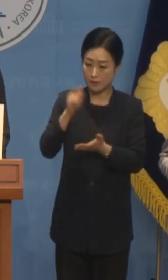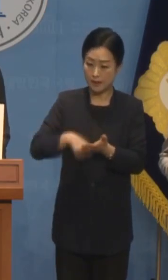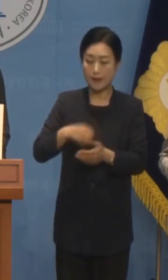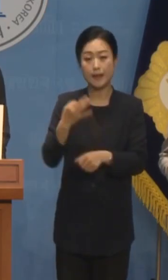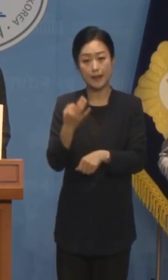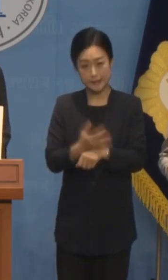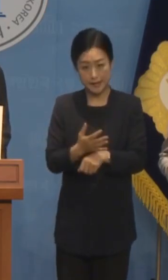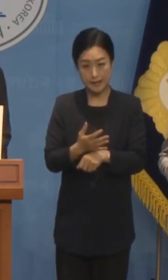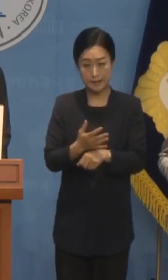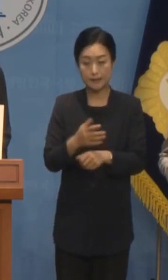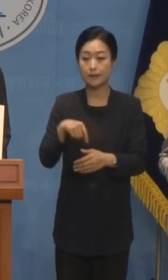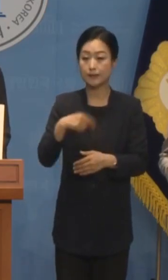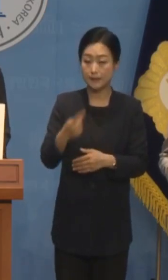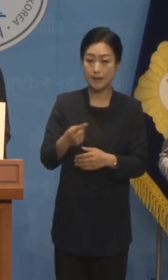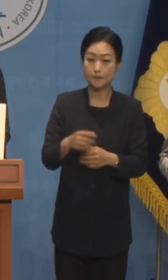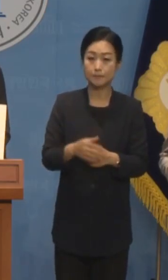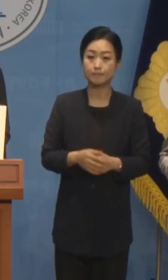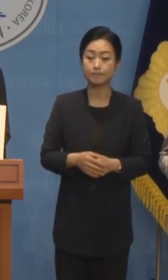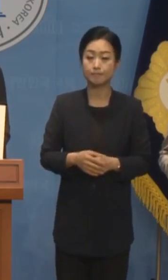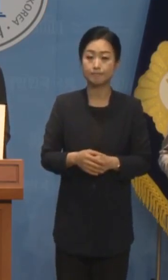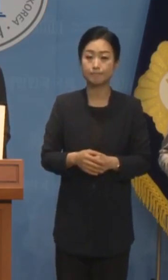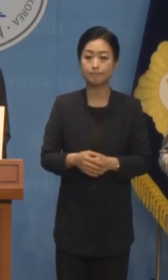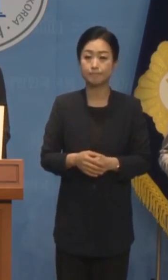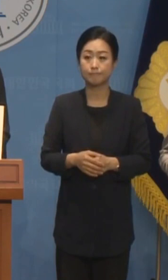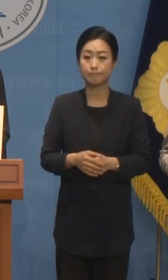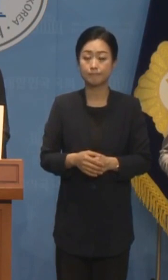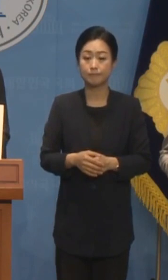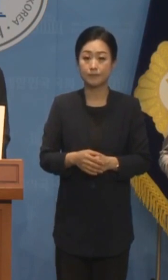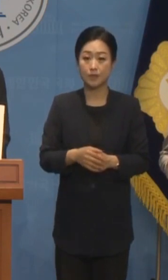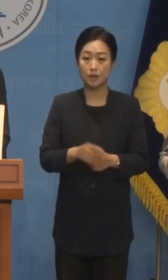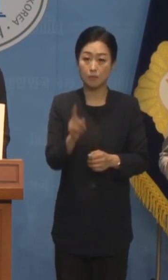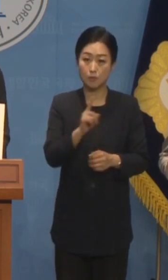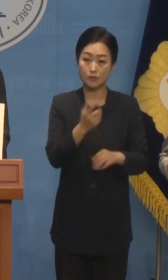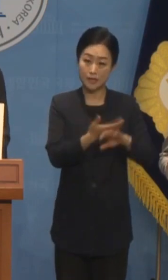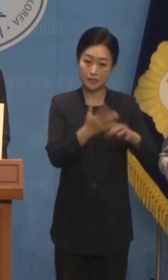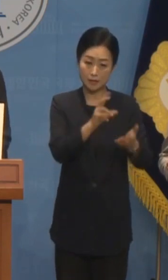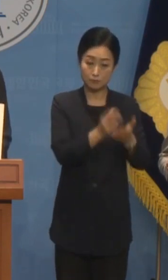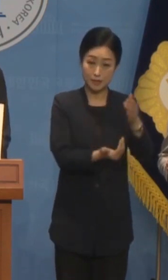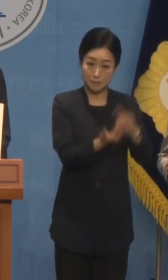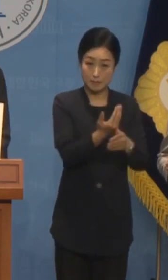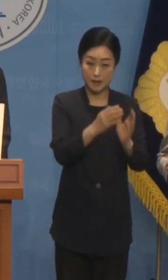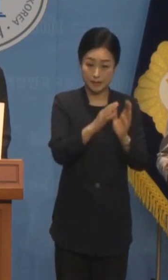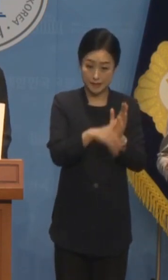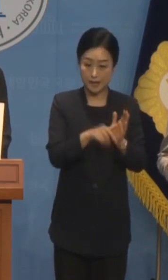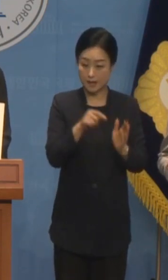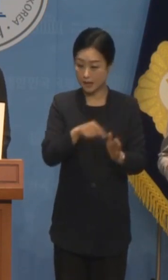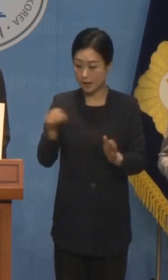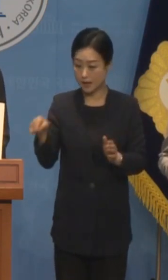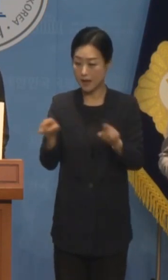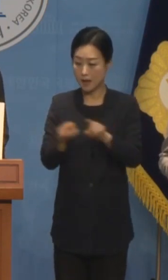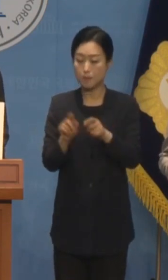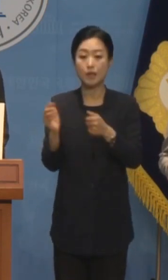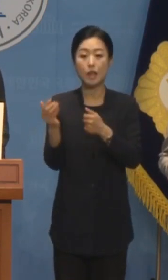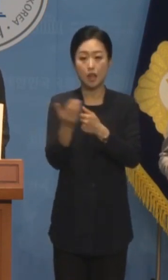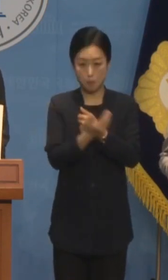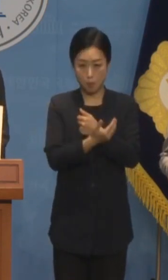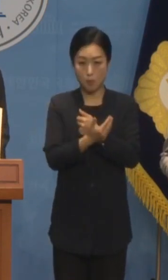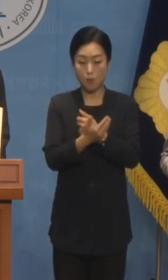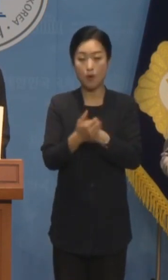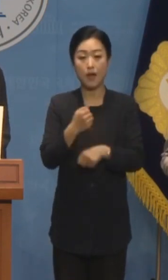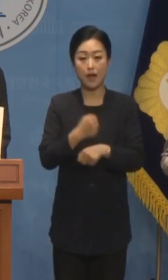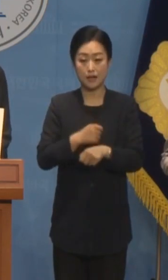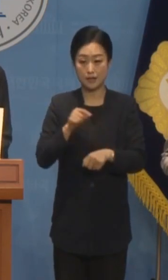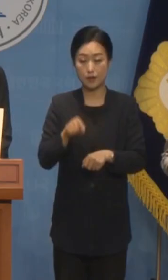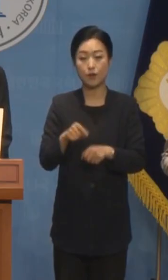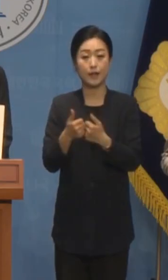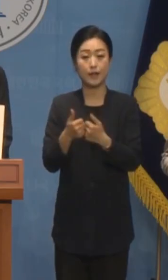간소화 문제, 또 제3국에서 여러 가지 유사 상황이 발생했을 때 양국 국민들을 보호하는 이런 절차들을